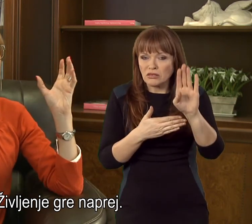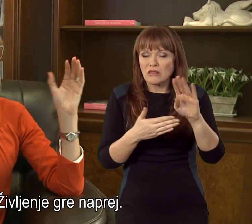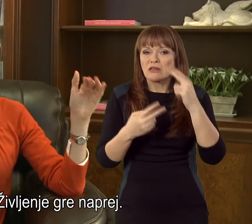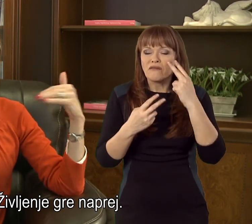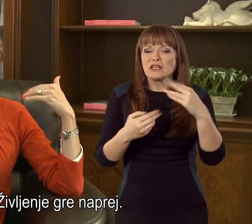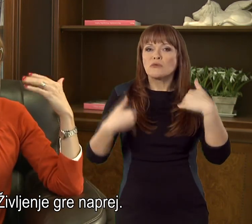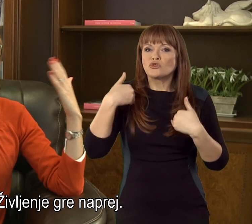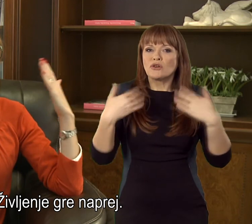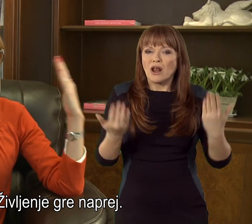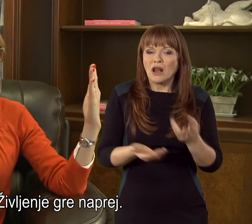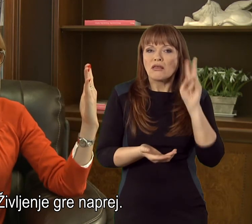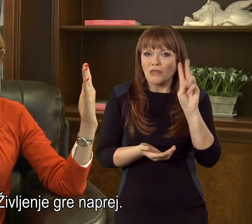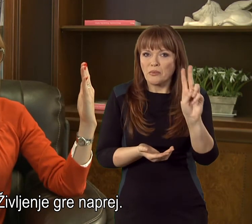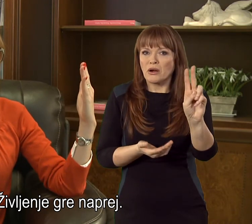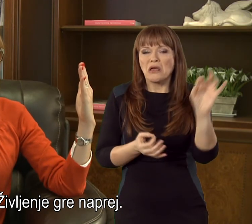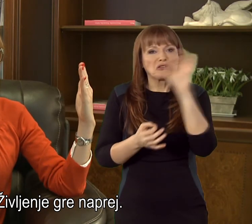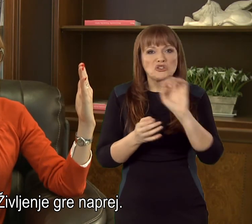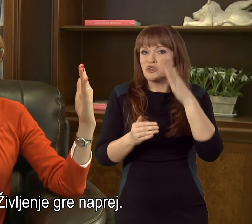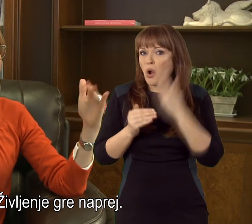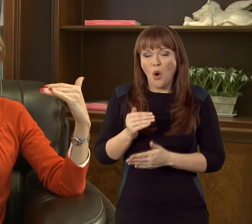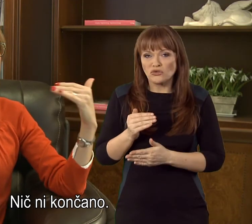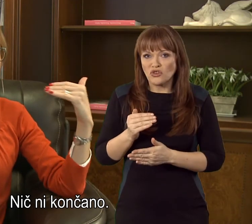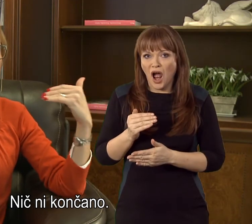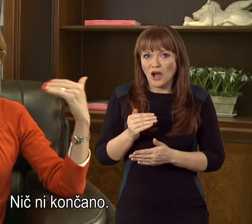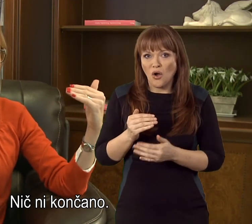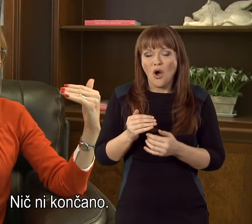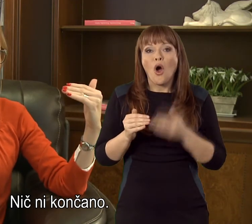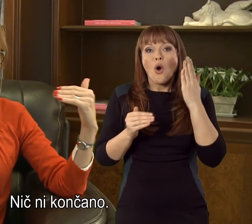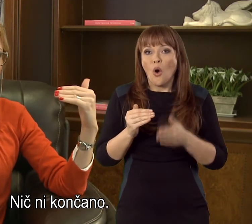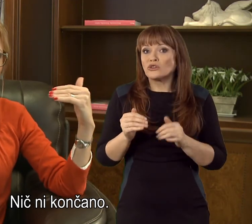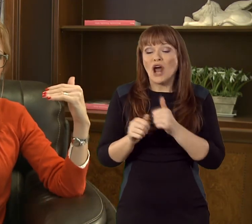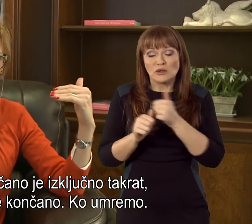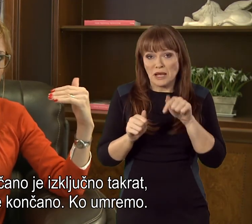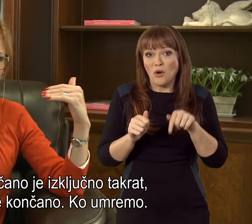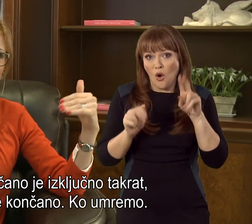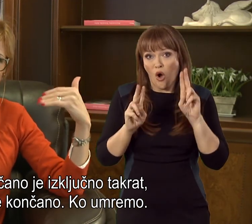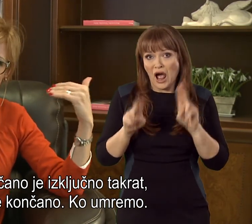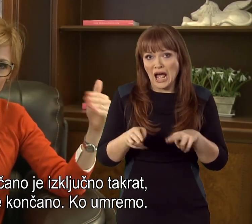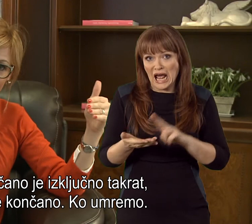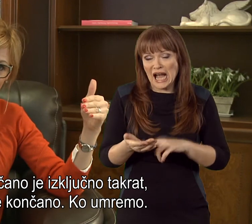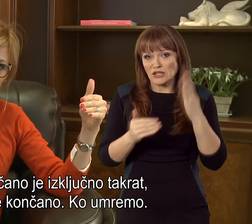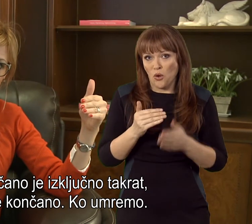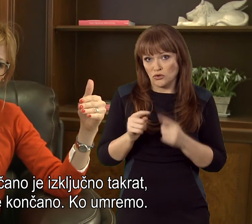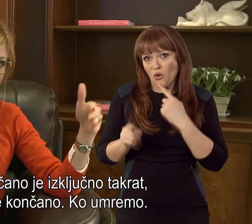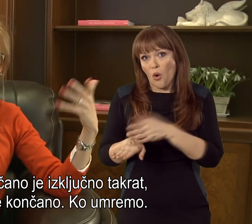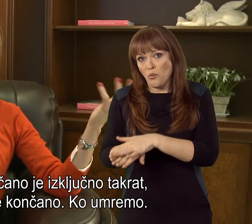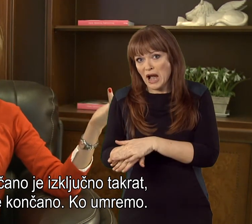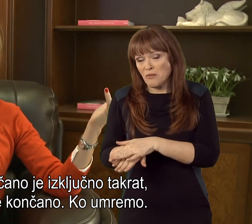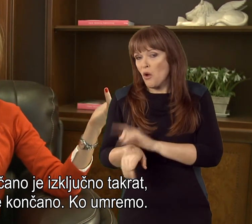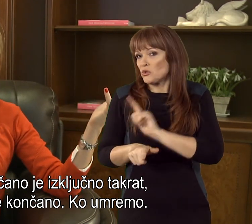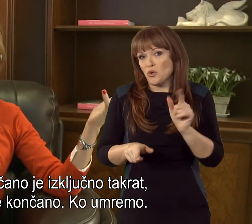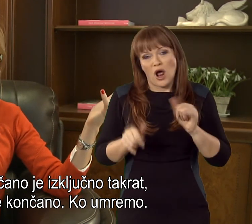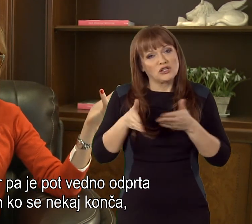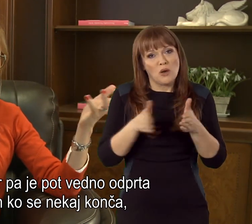da vidimo, da življenje gre naprej, ne, da ni nič končano. Končano je izključno takrat, ko je res končano, ko